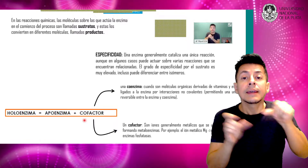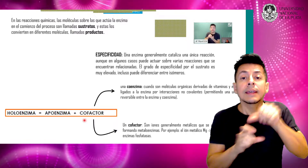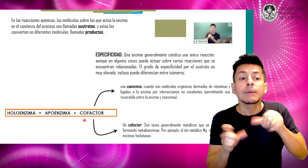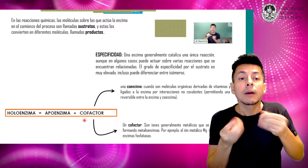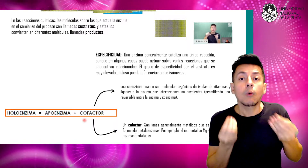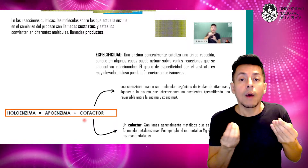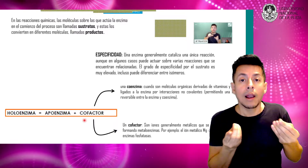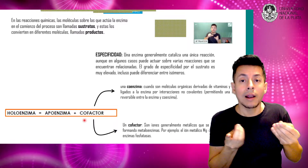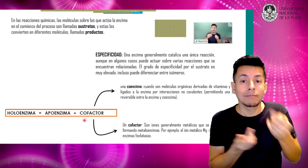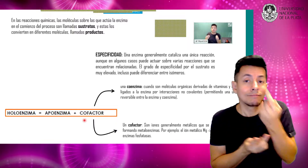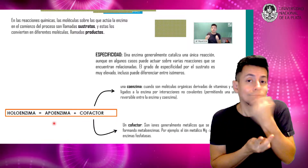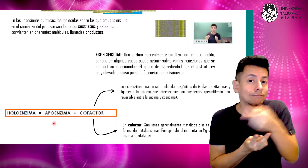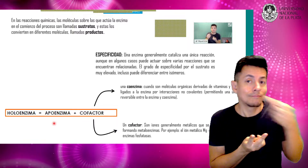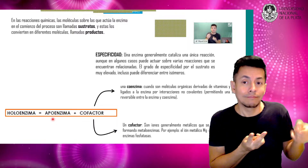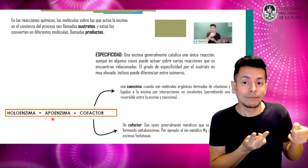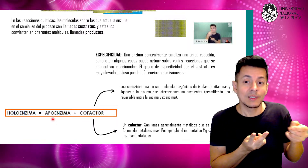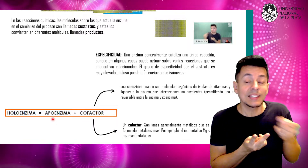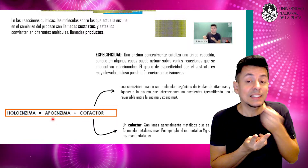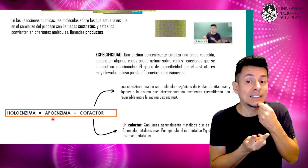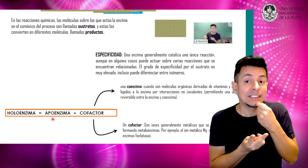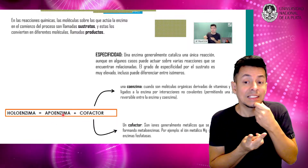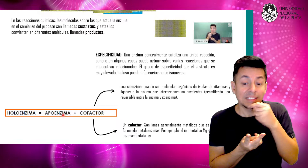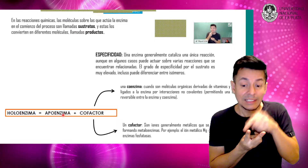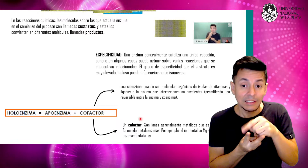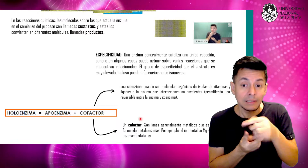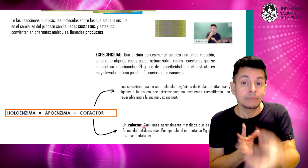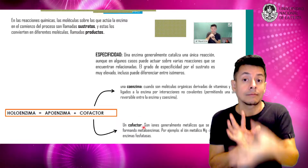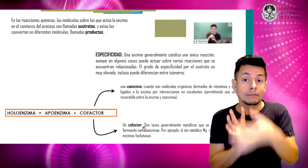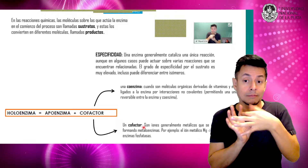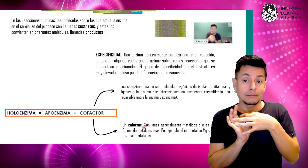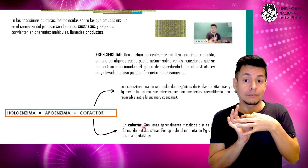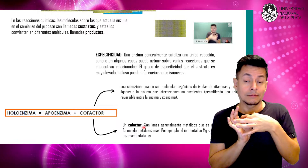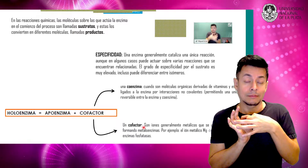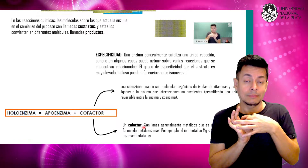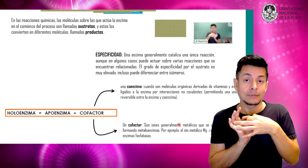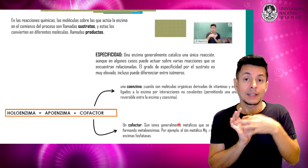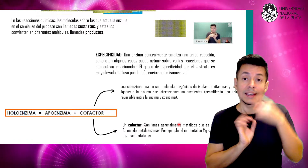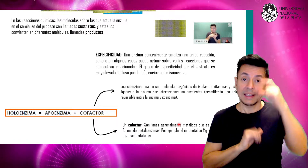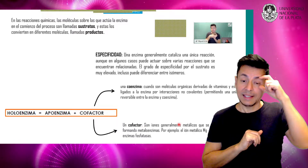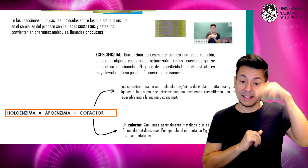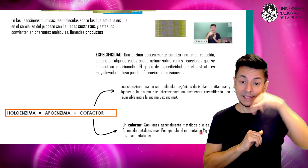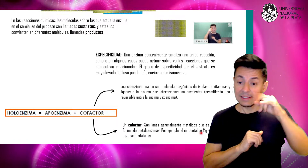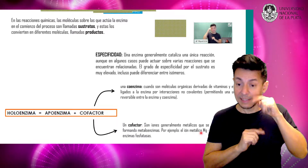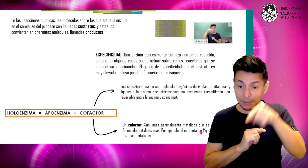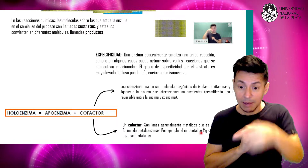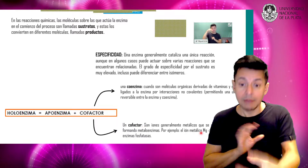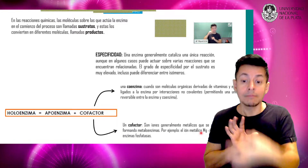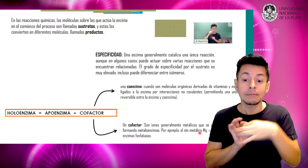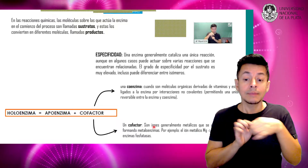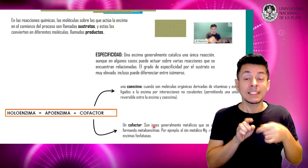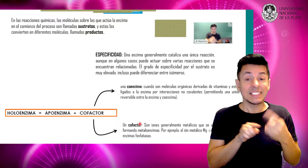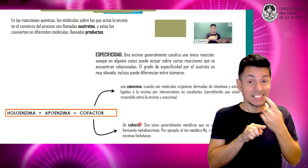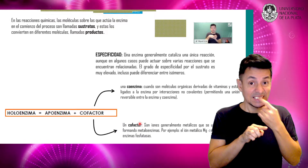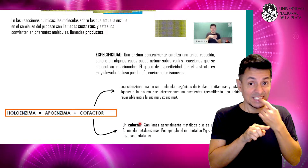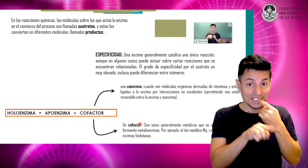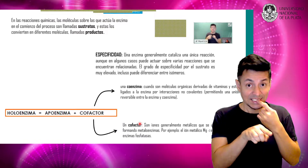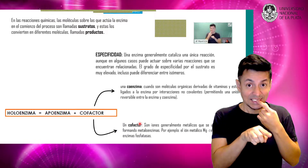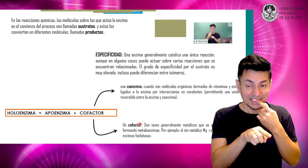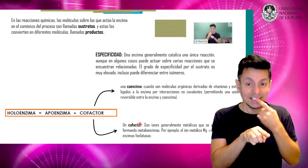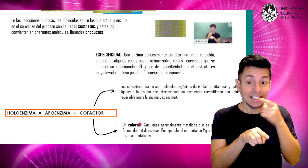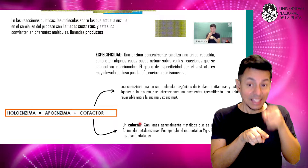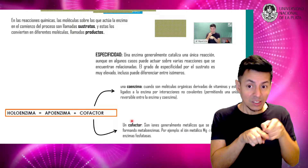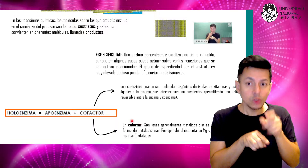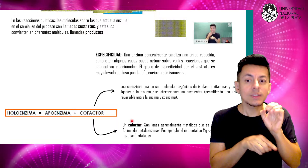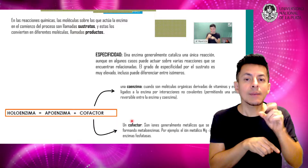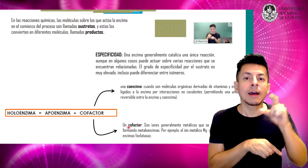¿Sí? Si lo que se le une a esa enzima es un ion metálico, entonces eso